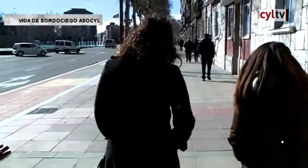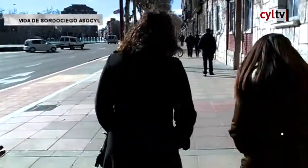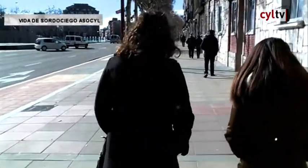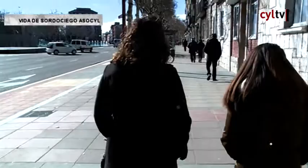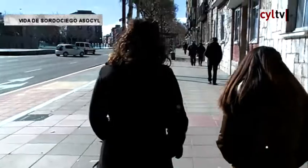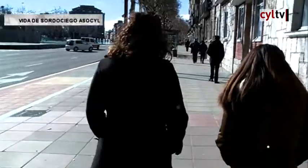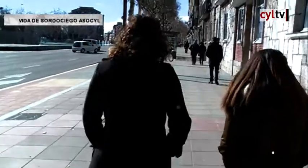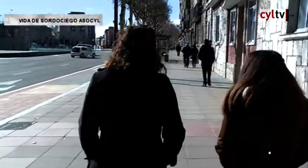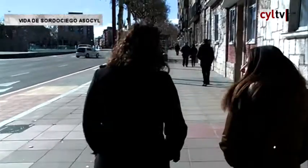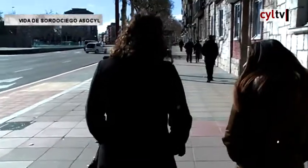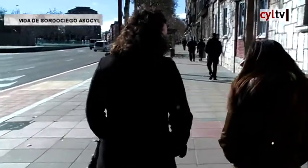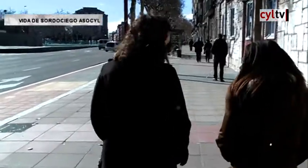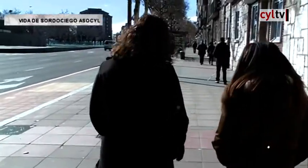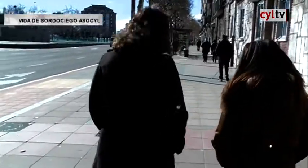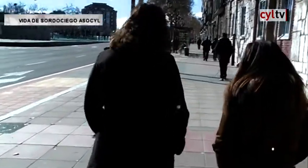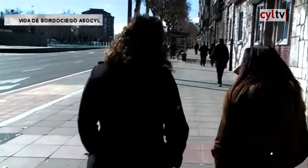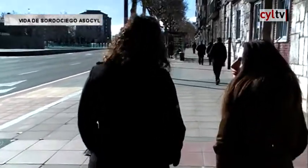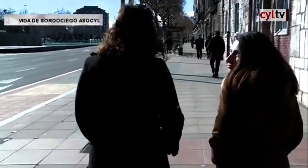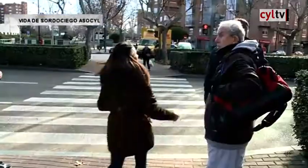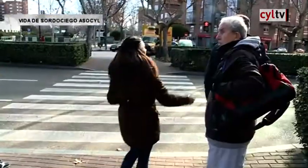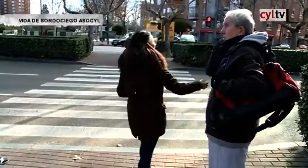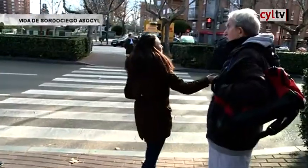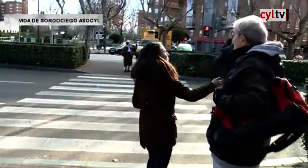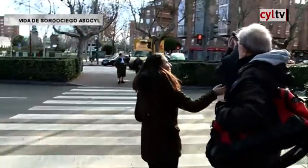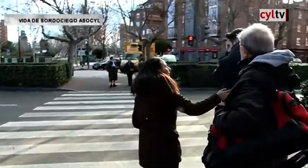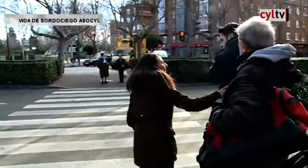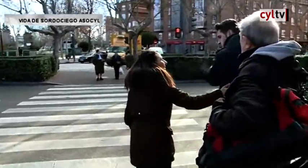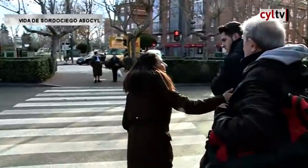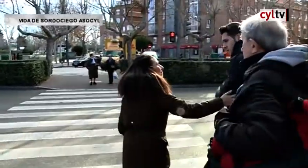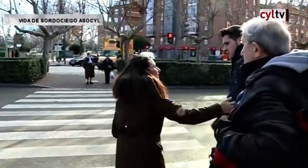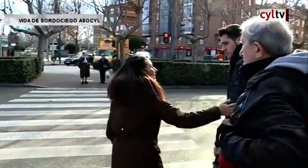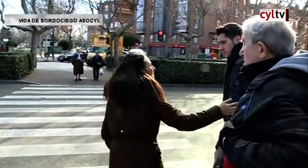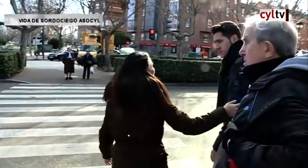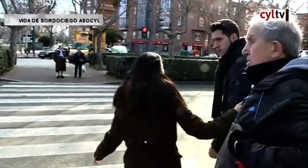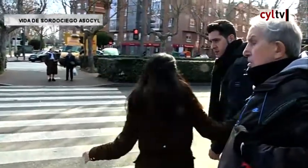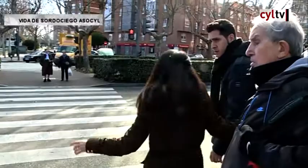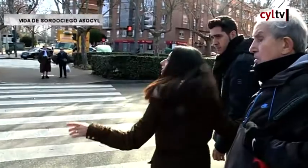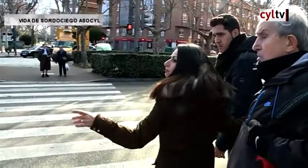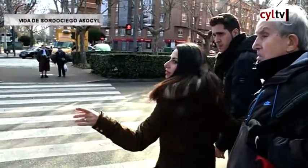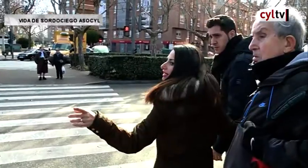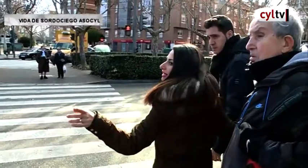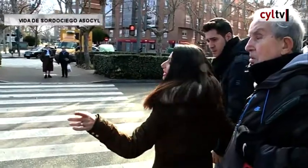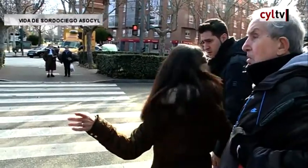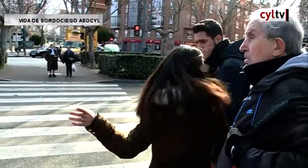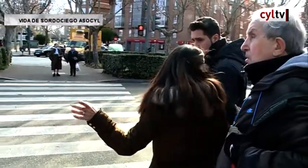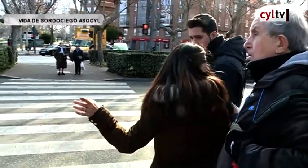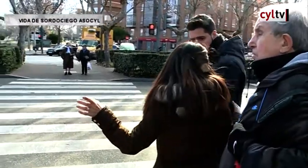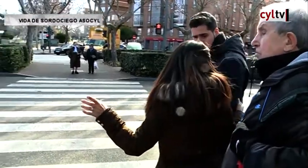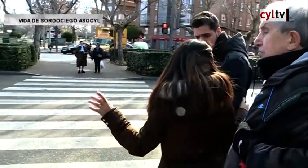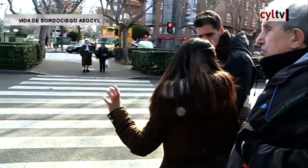indican que esta persona, además de no oír, no ve. Hola, perdona, perdóname, estamos haciendo un reportaje y